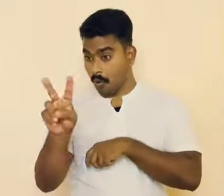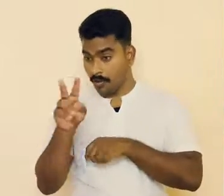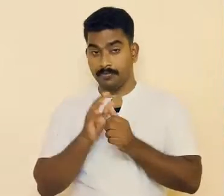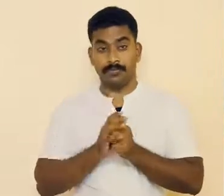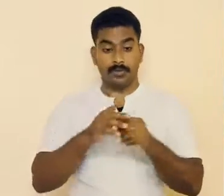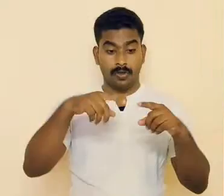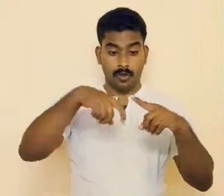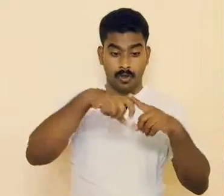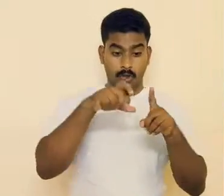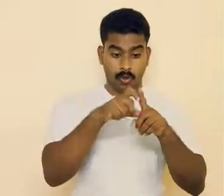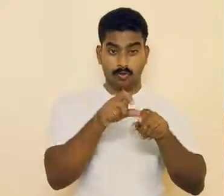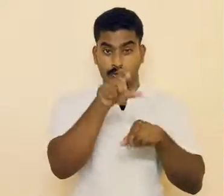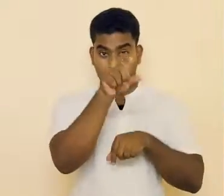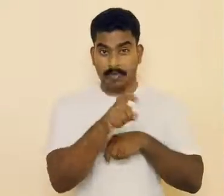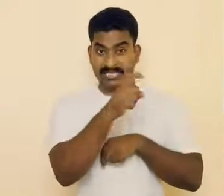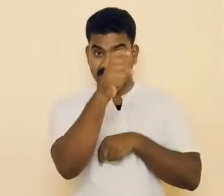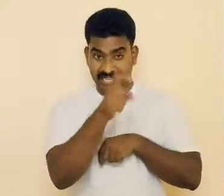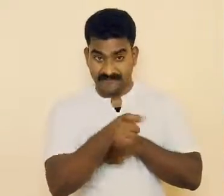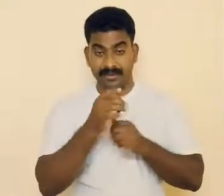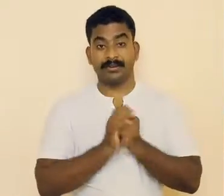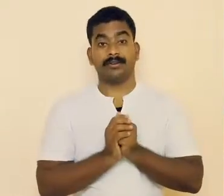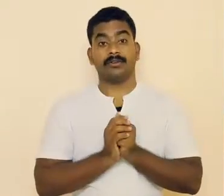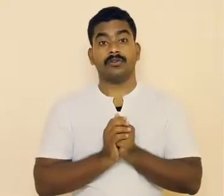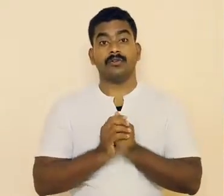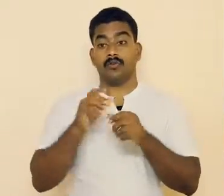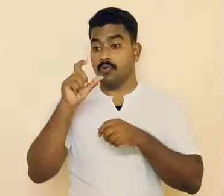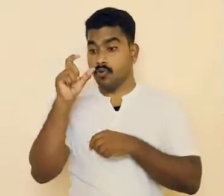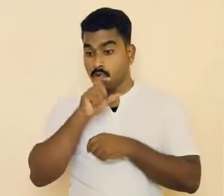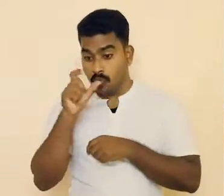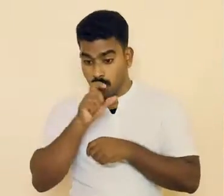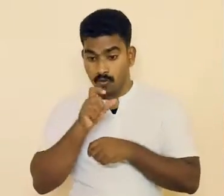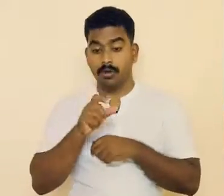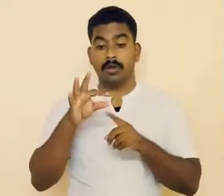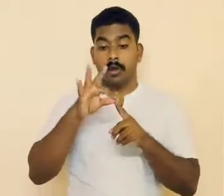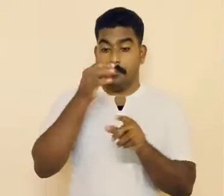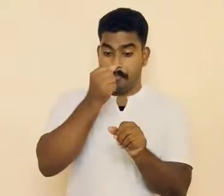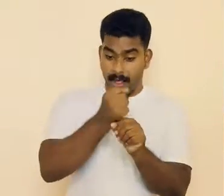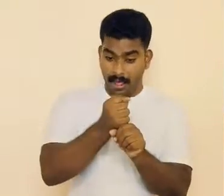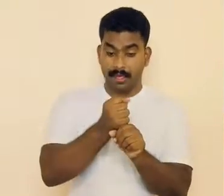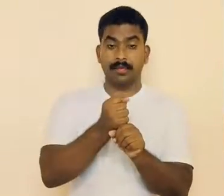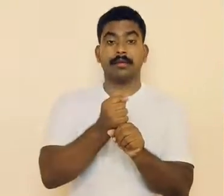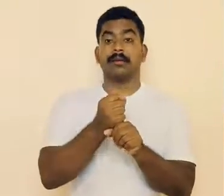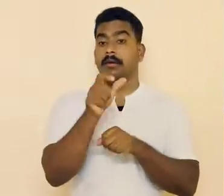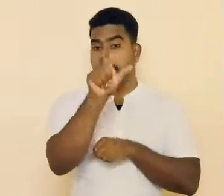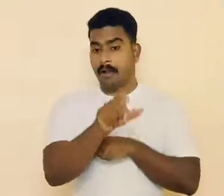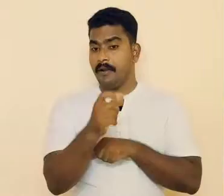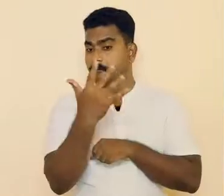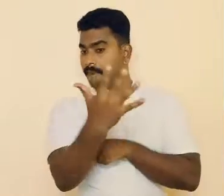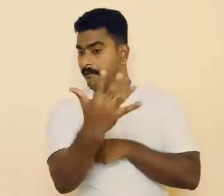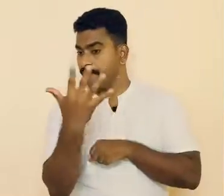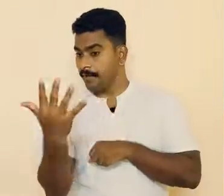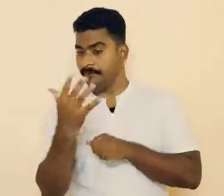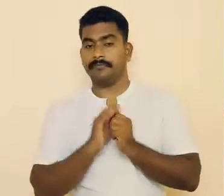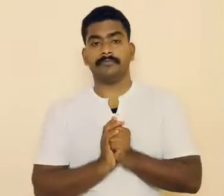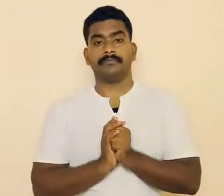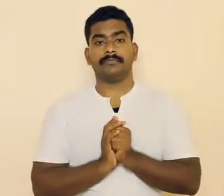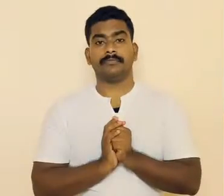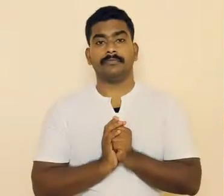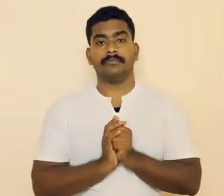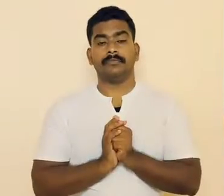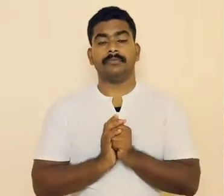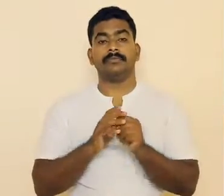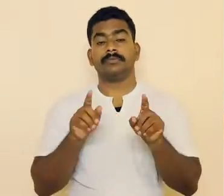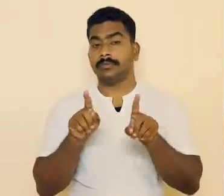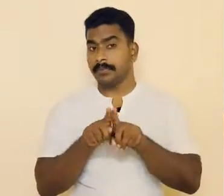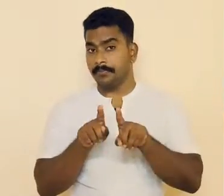കണ്ണൂരിൽ നിന്നും 12 പേരും കാസർഗോഡ് നിന്ന് 7 പേരും കോഴിക്കോട്, പാലക്കാട് എന്നിവിടങ്ങളിൽ നിന്ന് 5 പേർ